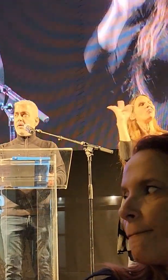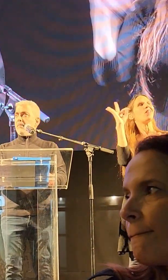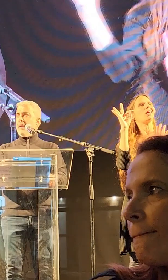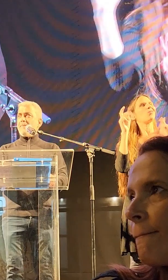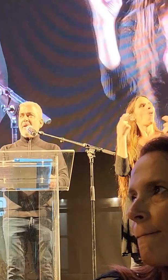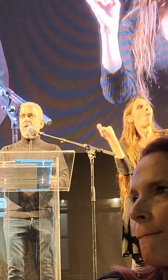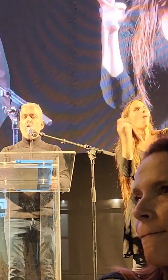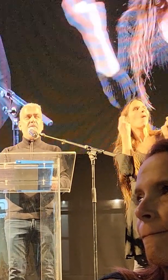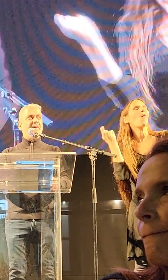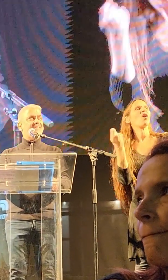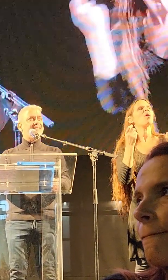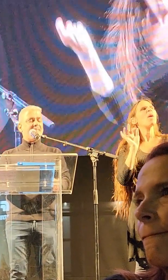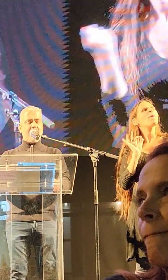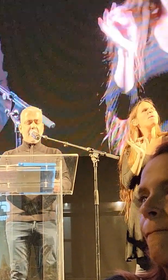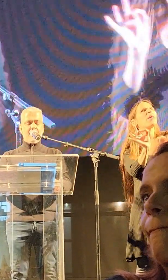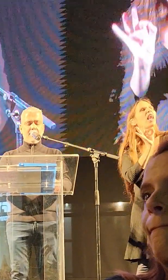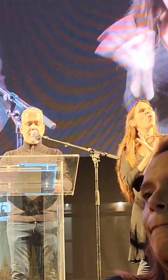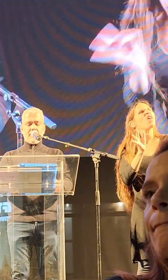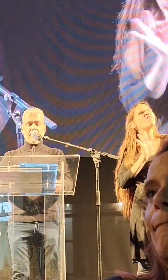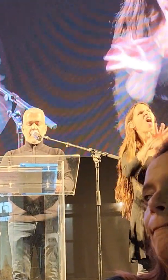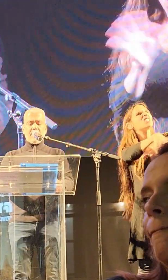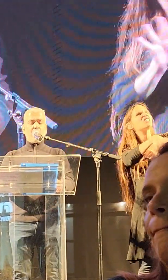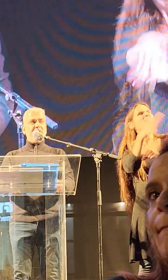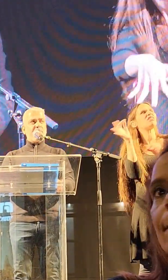טוק, בפילוג והסתה,